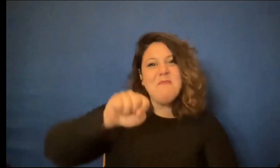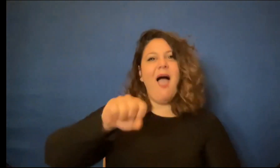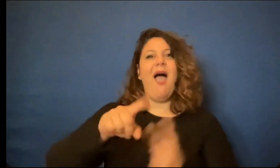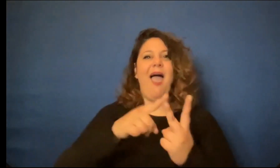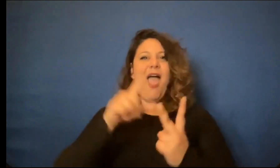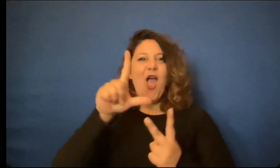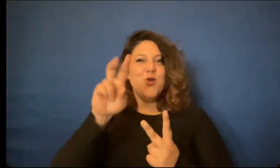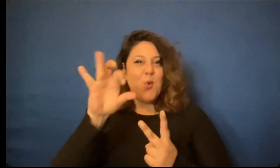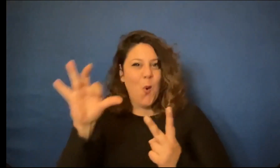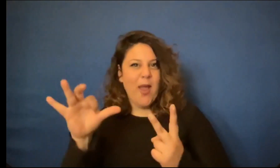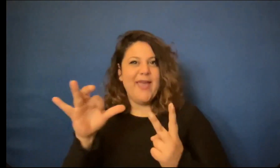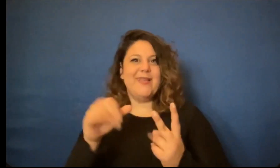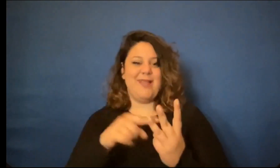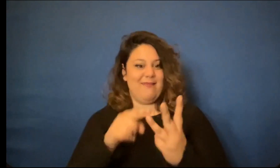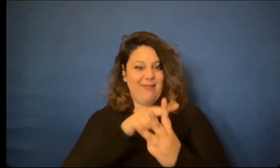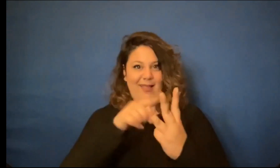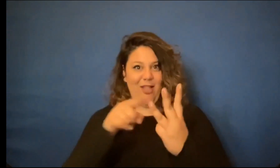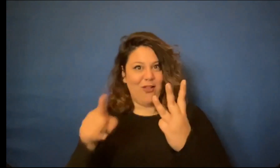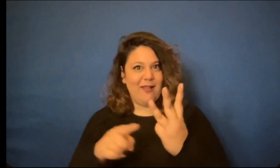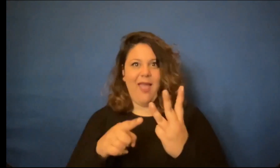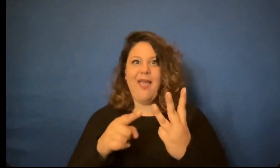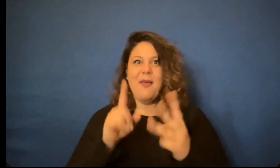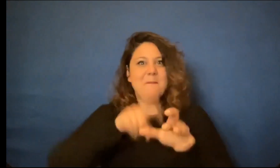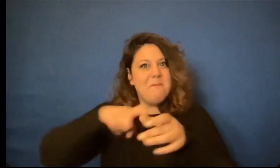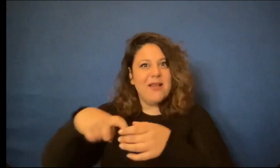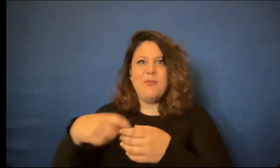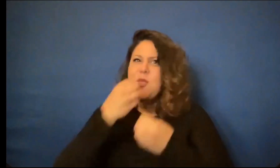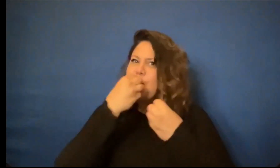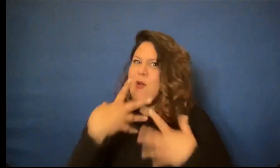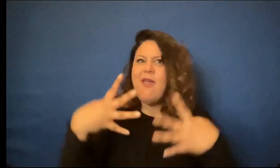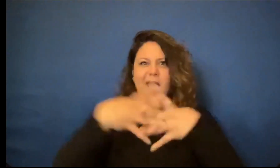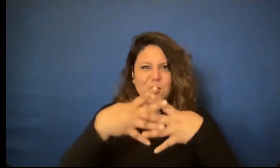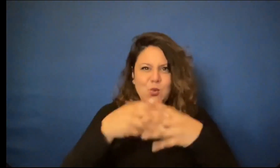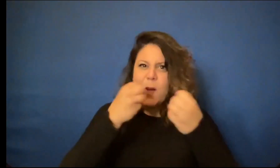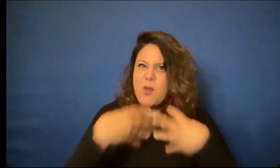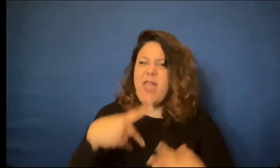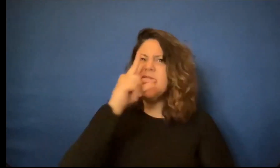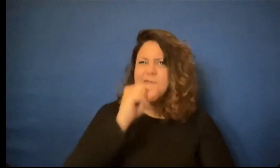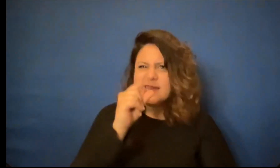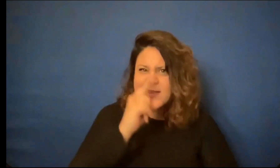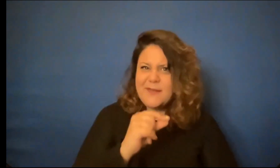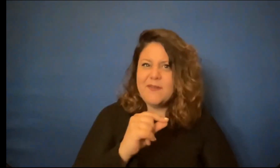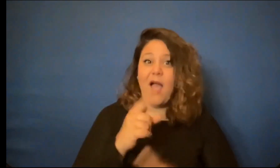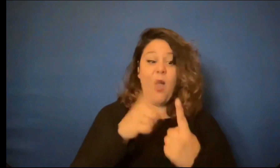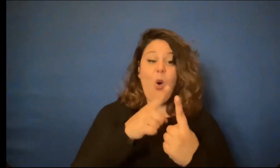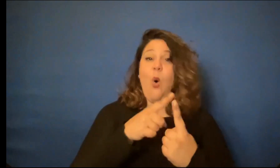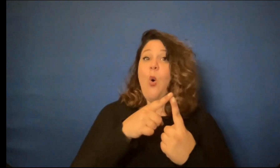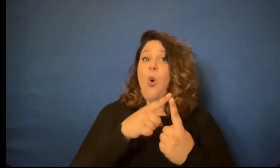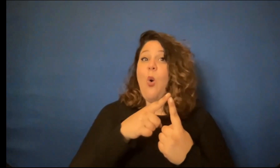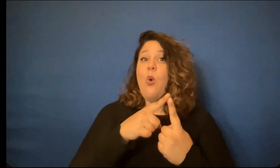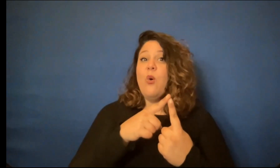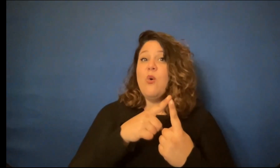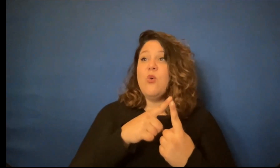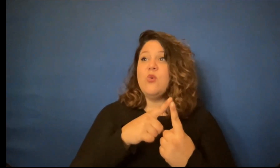en su vertiente, participaciones muy estructuradas, yo diría que científicas, una muy desde la vertiente de